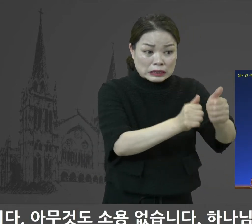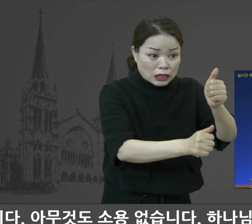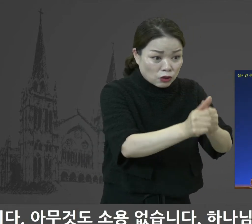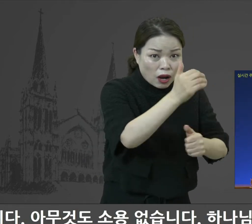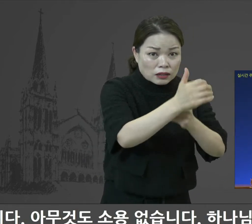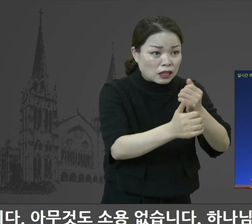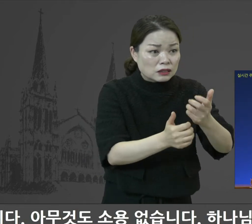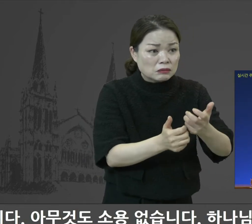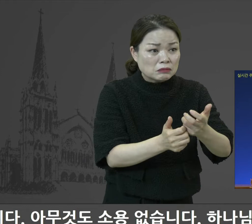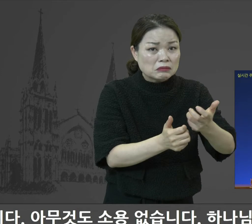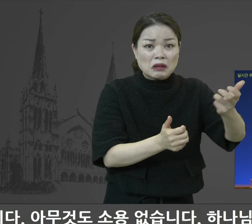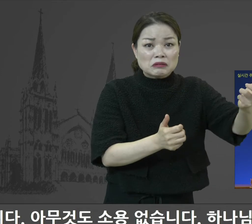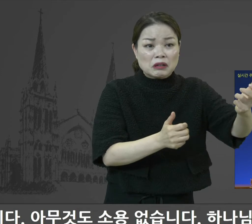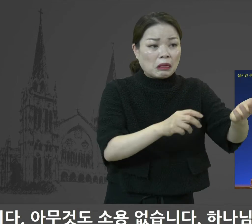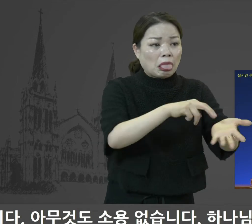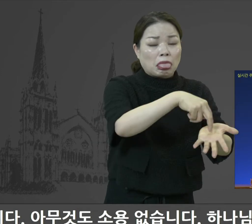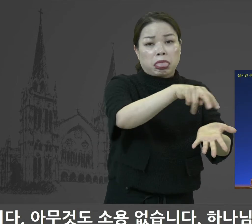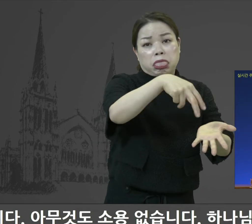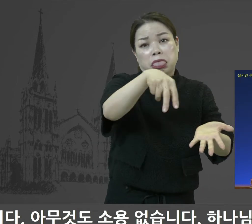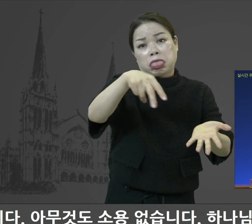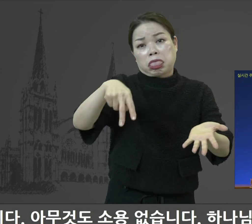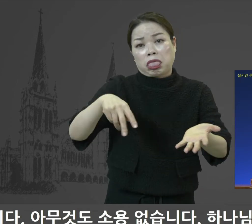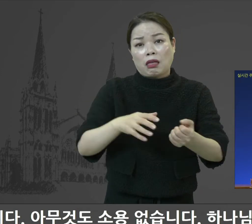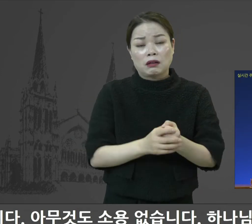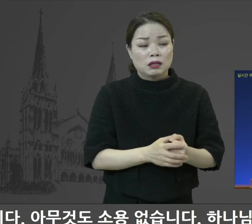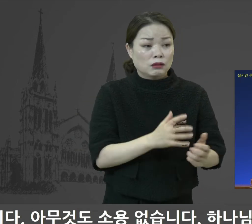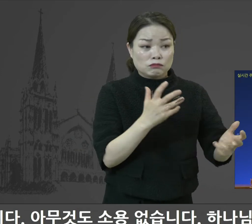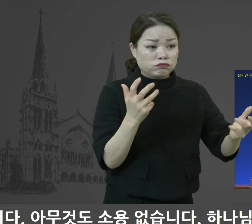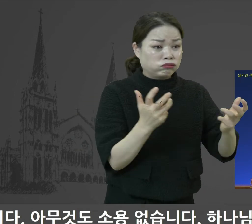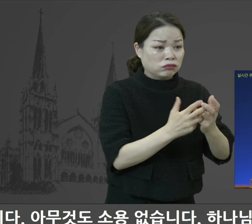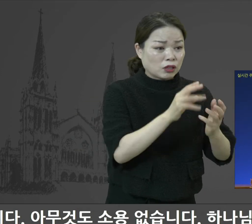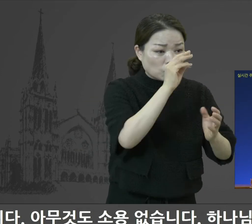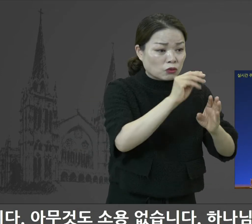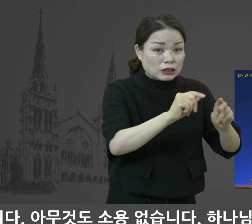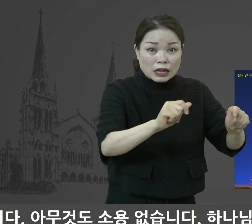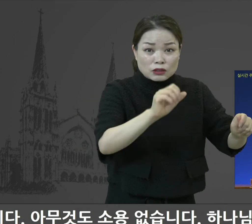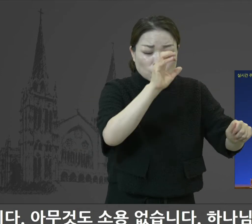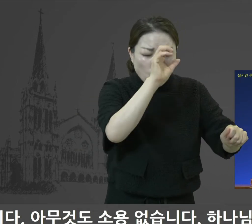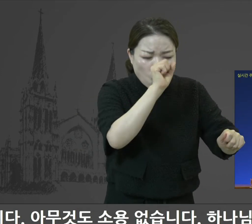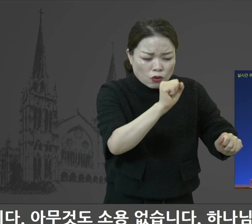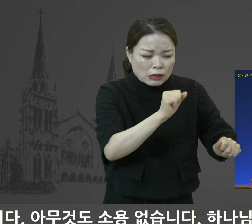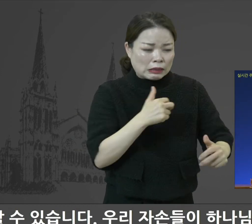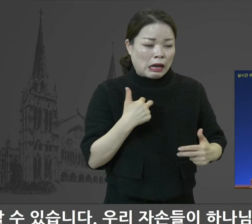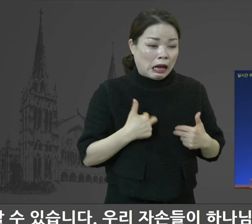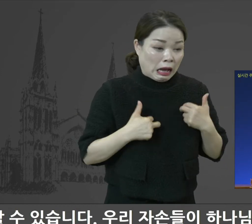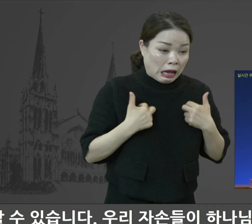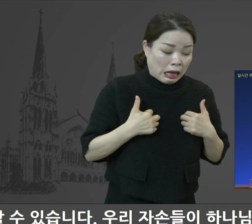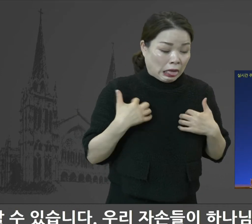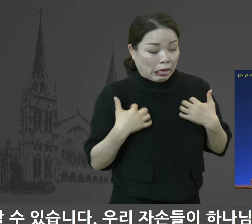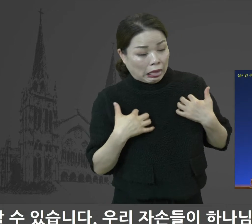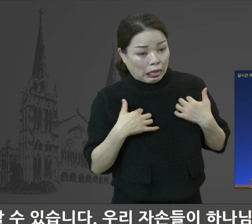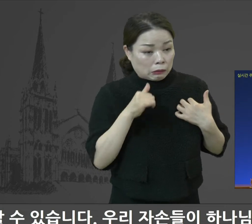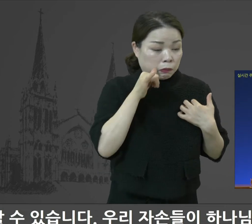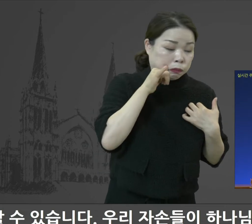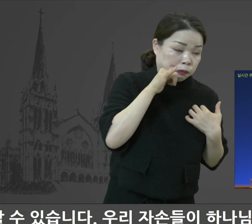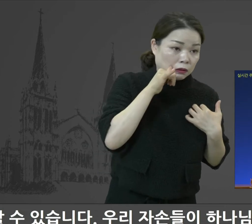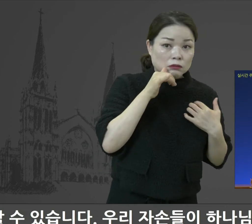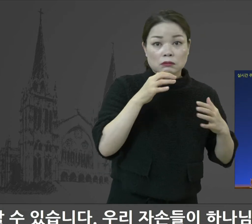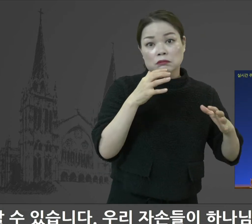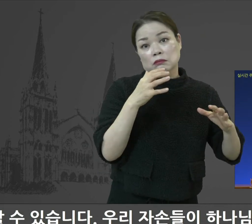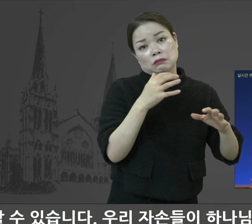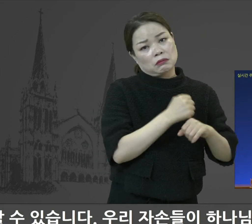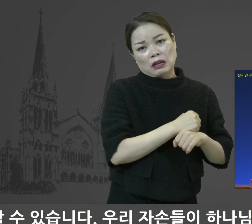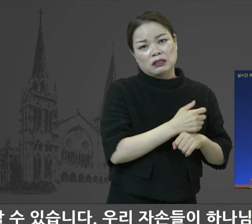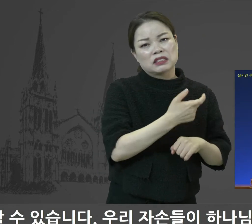하나님 떠나서 그냥 방탕하게 젖과 꿀이 흐르는 좋은 땅에서 좋은 거 즐기고 살다가 망해도 안 되겠습니다.